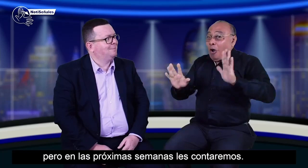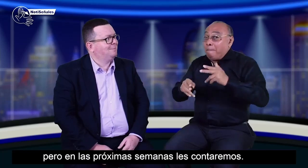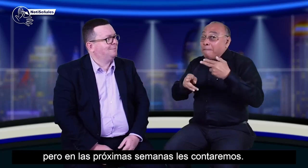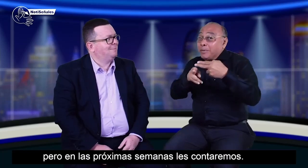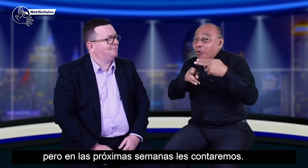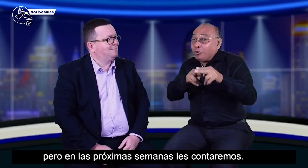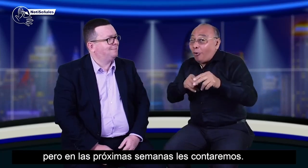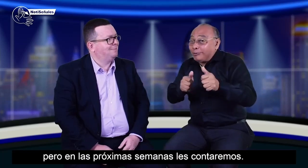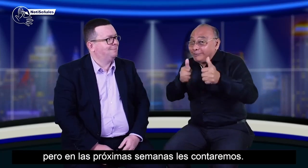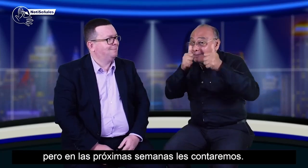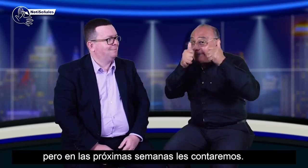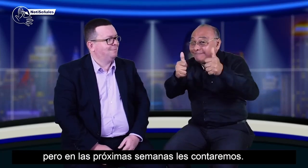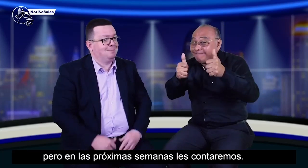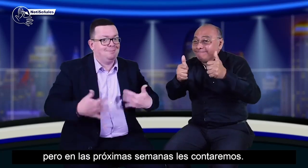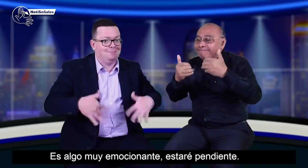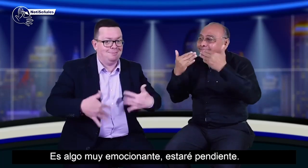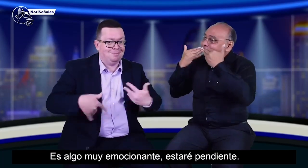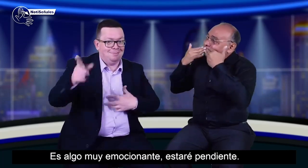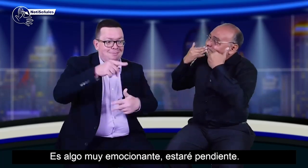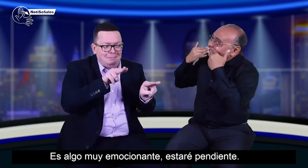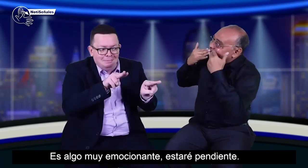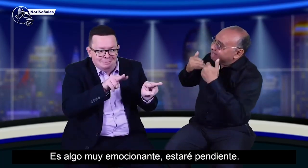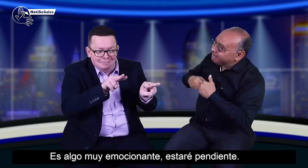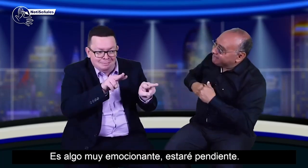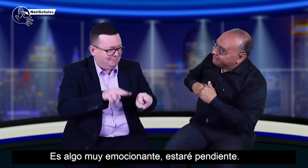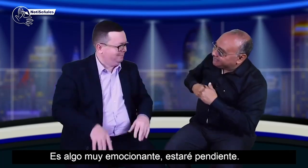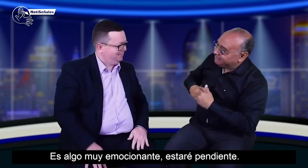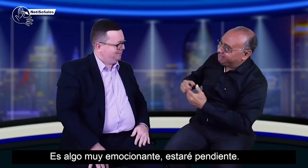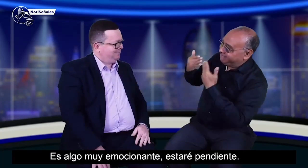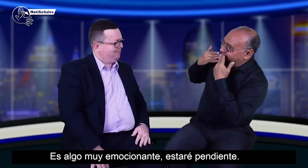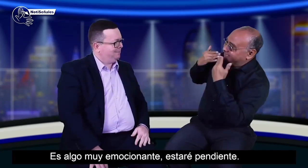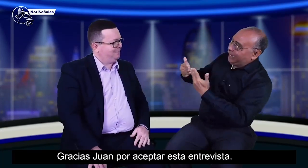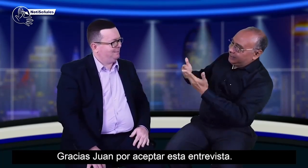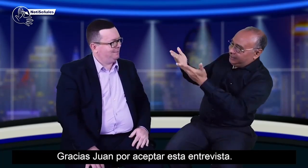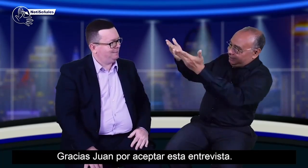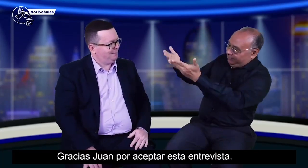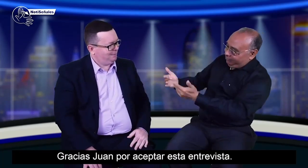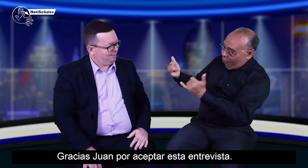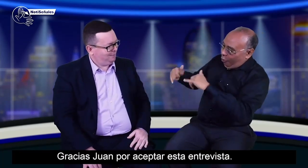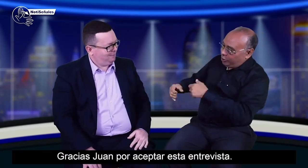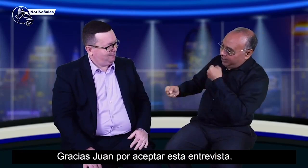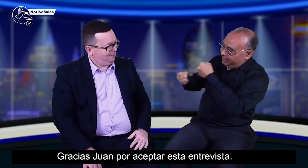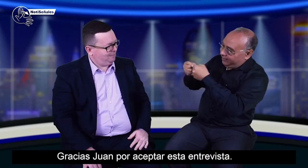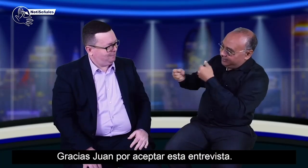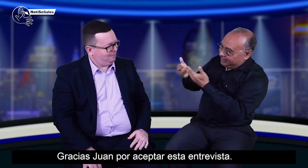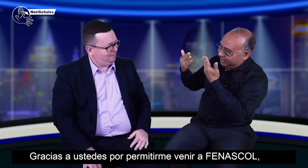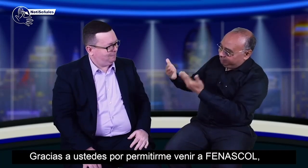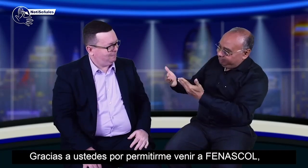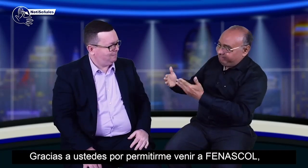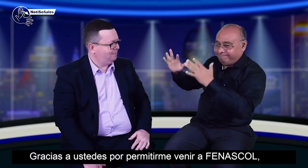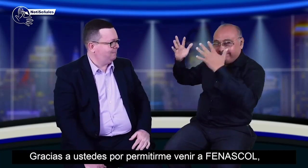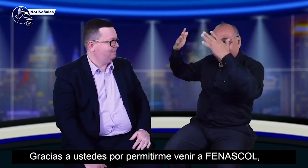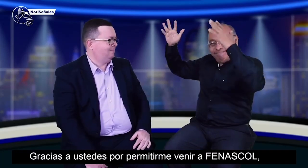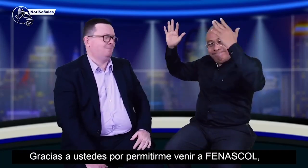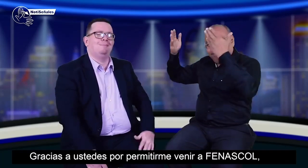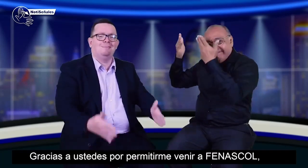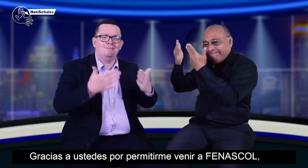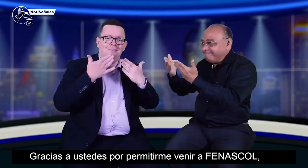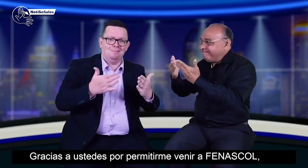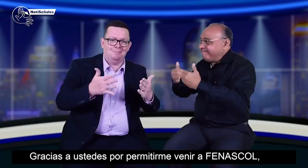próximas semanas les contaremos. Es algo muy emocionante, estaré pendiente. Gracias, Juan, por aceptar esta entrevista. Gracias a ustedes por permitirme venir a